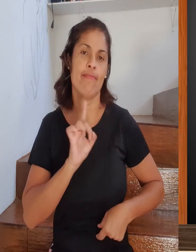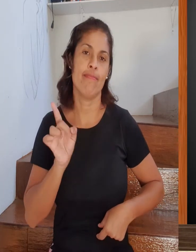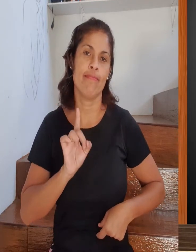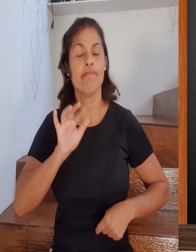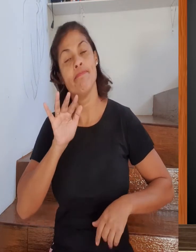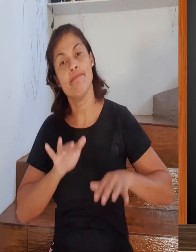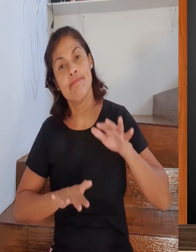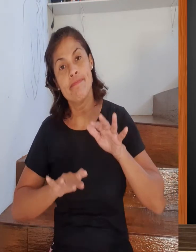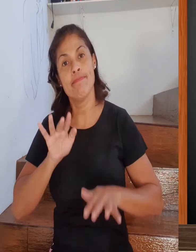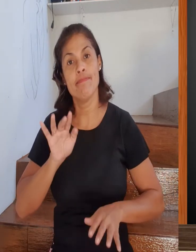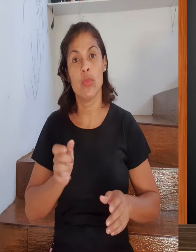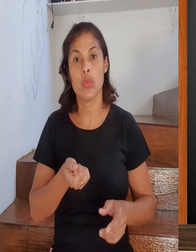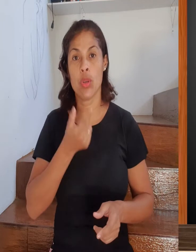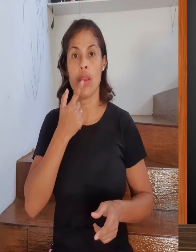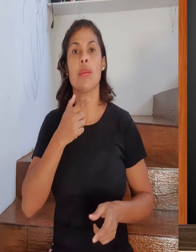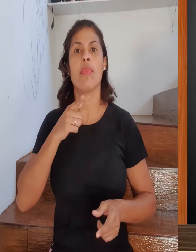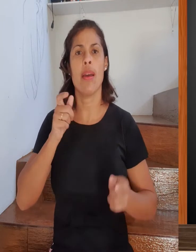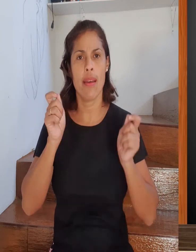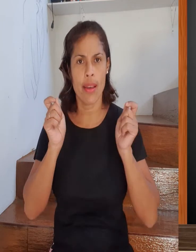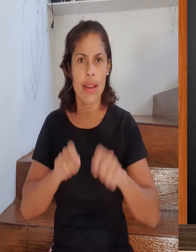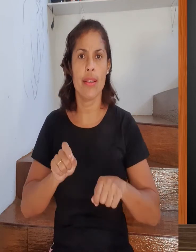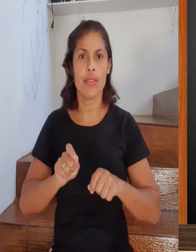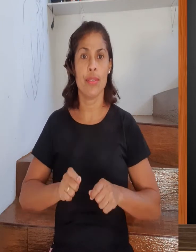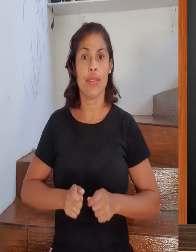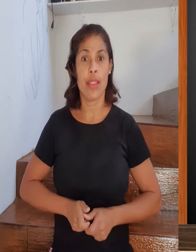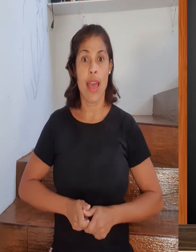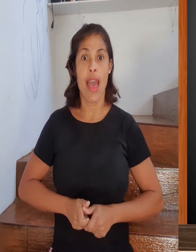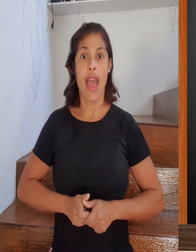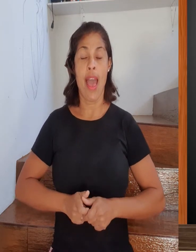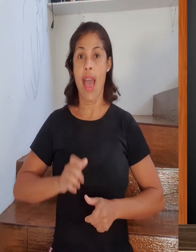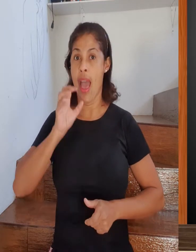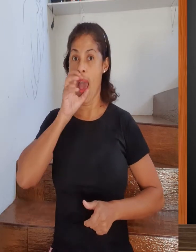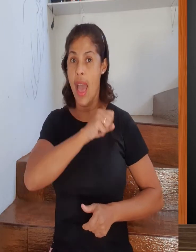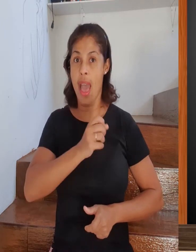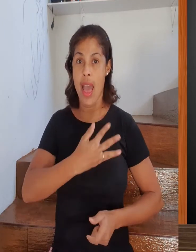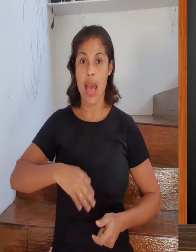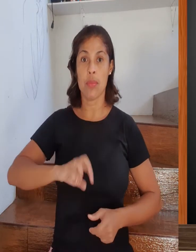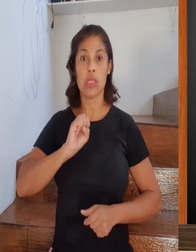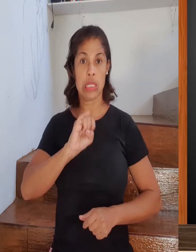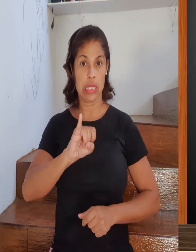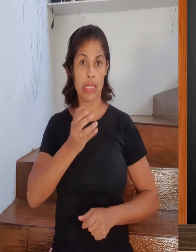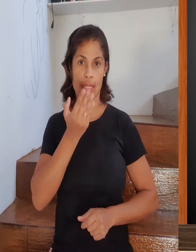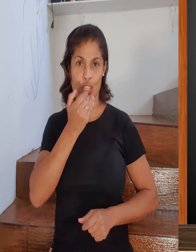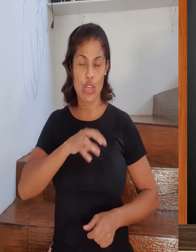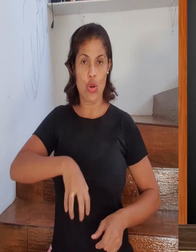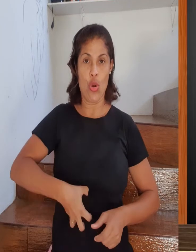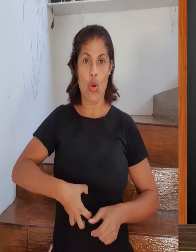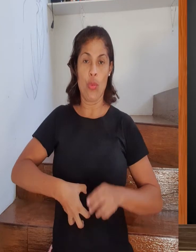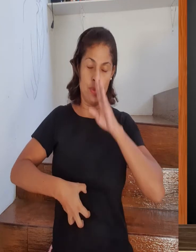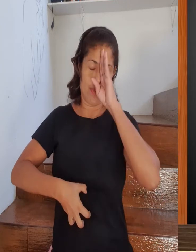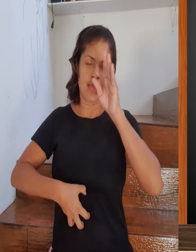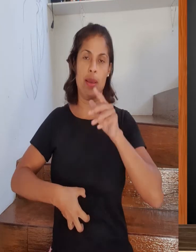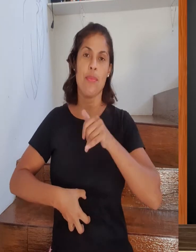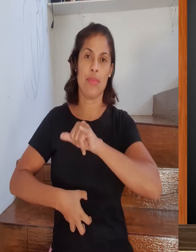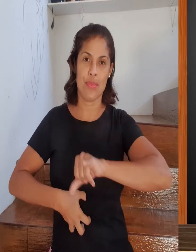vezes. Alguns fármacos têm inclusive a absorção aumentada na presença de alimentos,